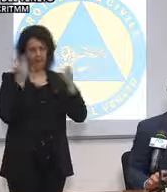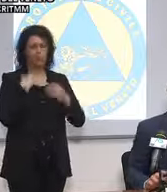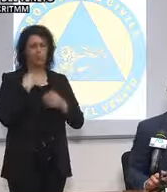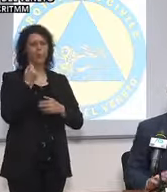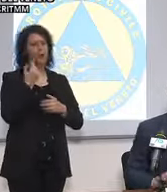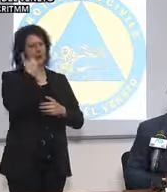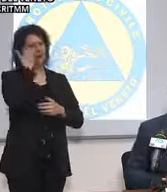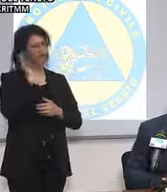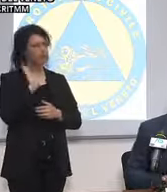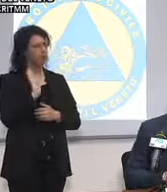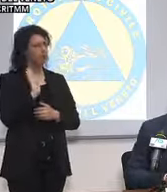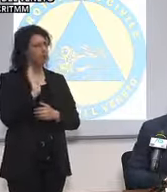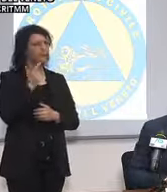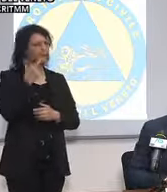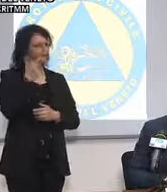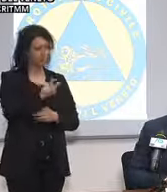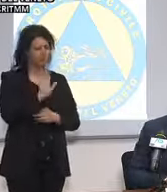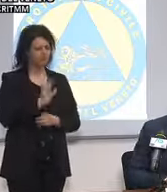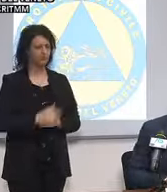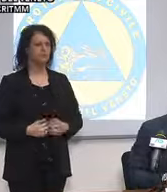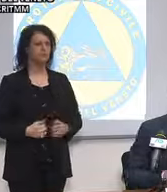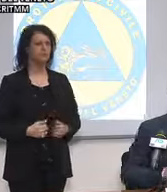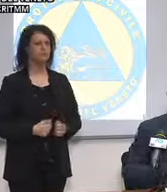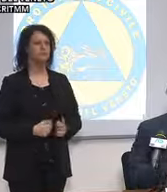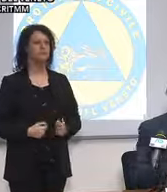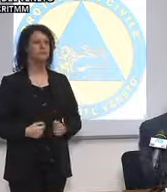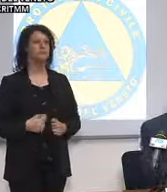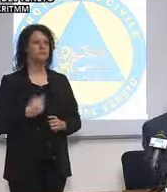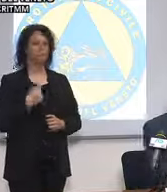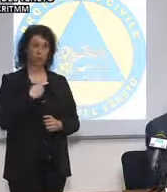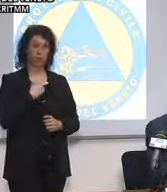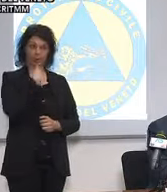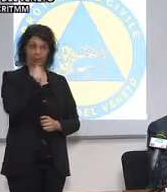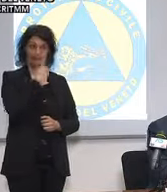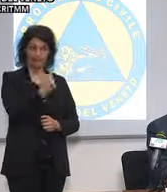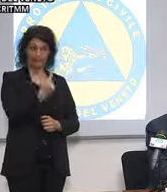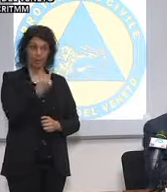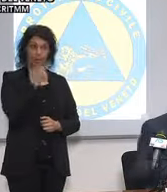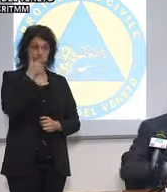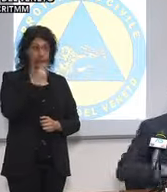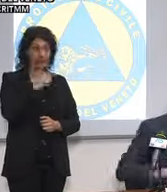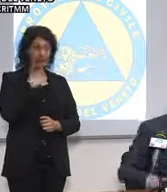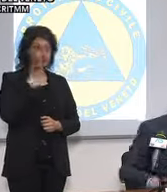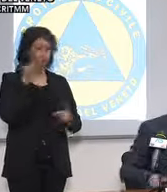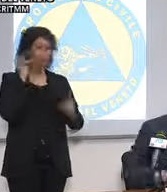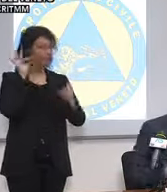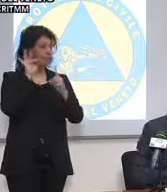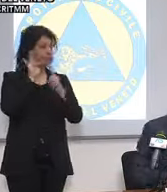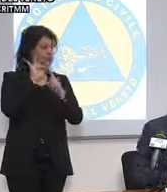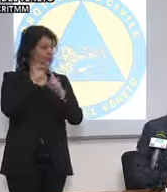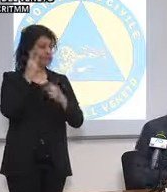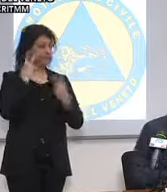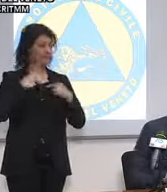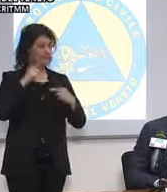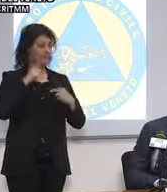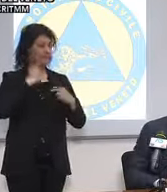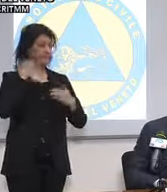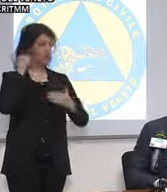perché. Io non sto dicendo queste cose perché ho in mente di fare qualcos'altro nella vita, andare a Roma a tre